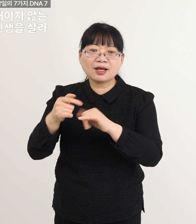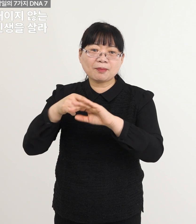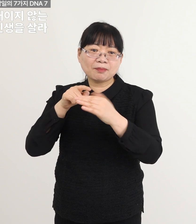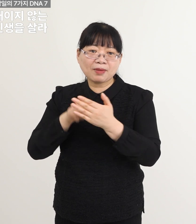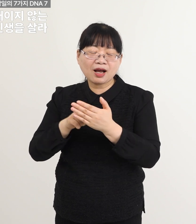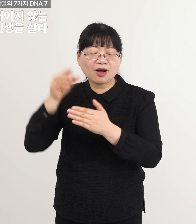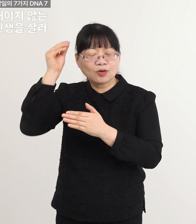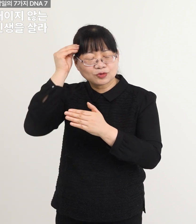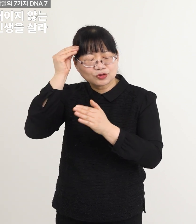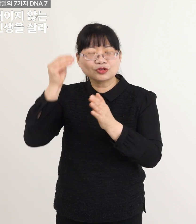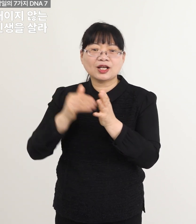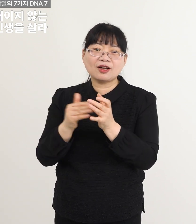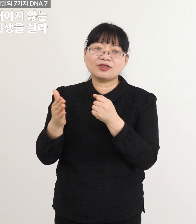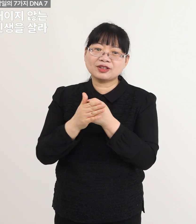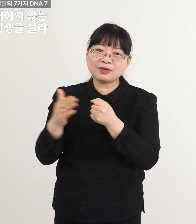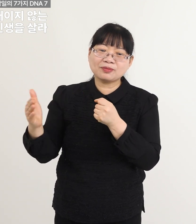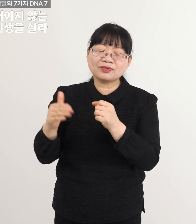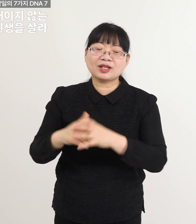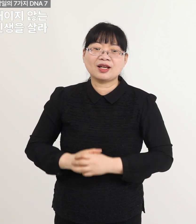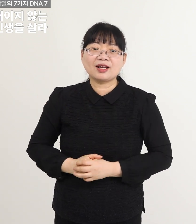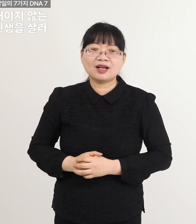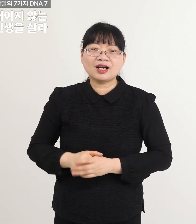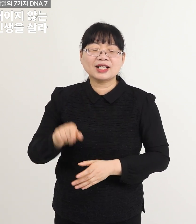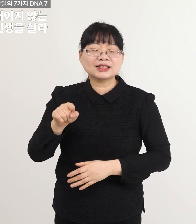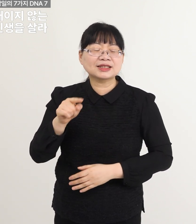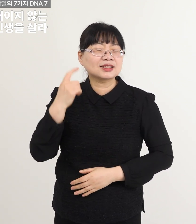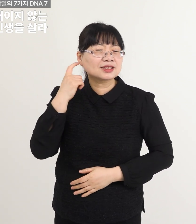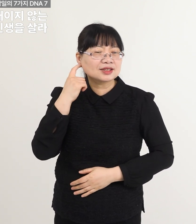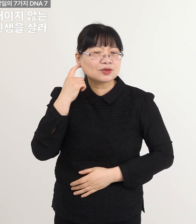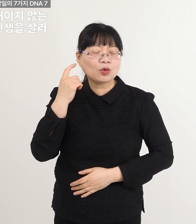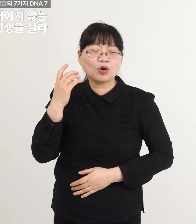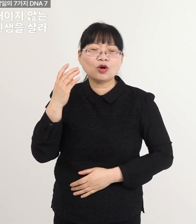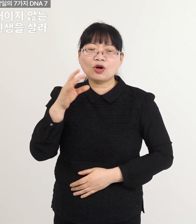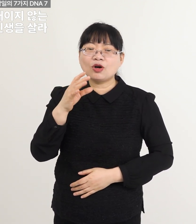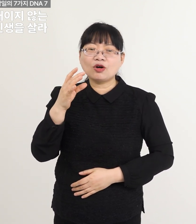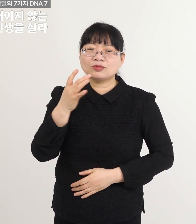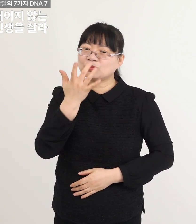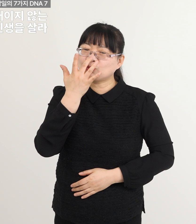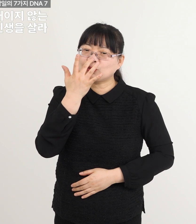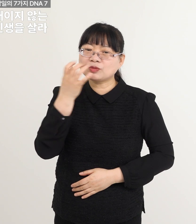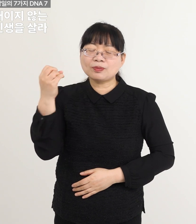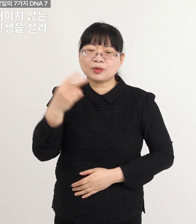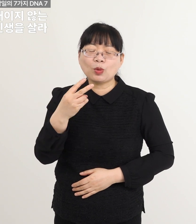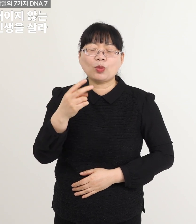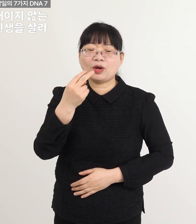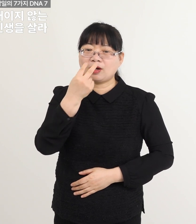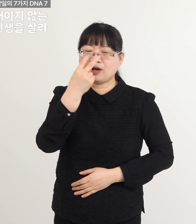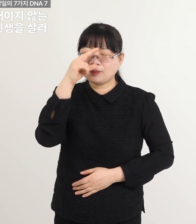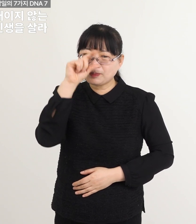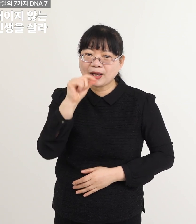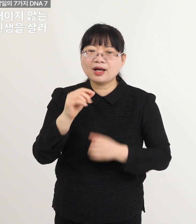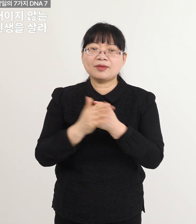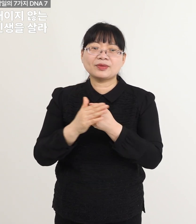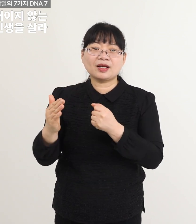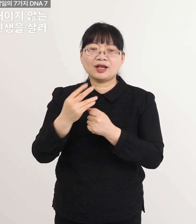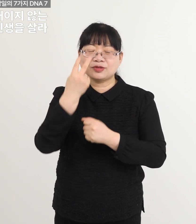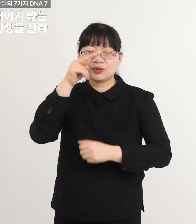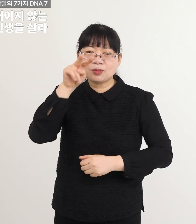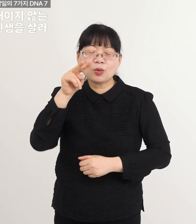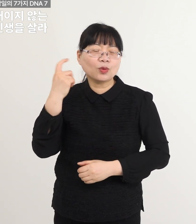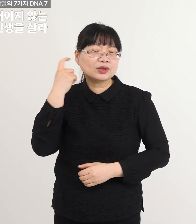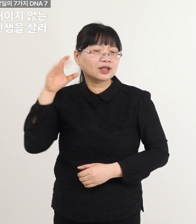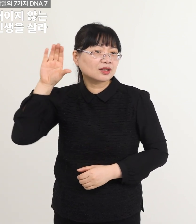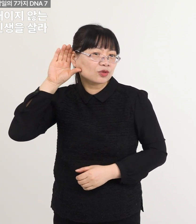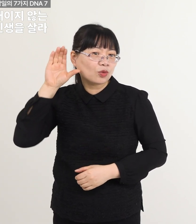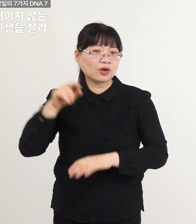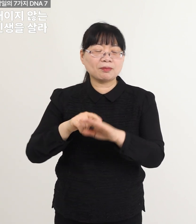마음이 우둔하여져서 그 귀로는 둔하게 듣고 그 눈은 감았으니 눈으로 보고 귀로